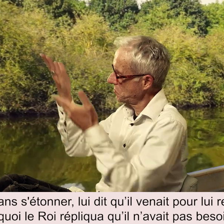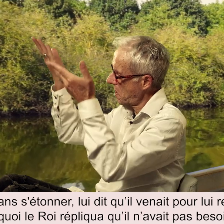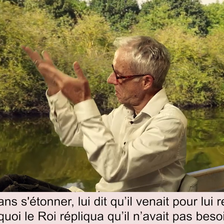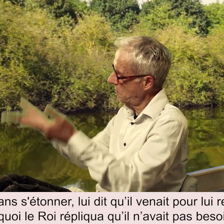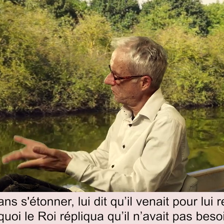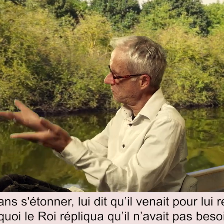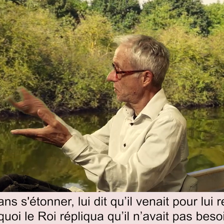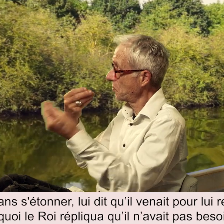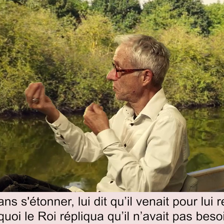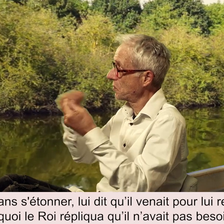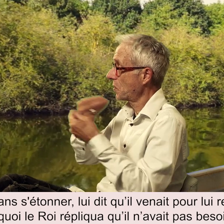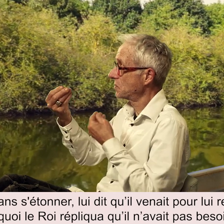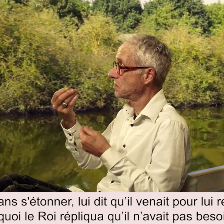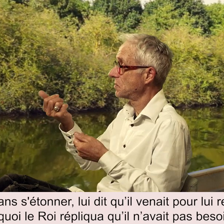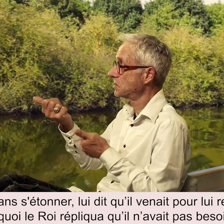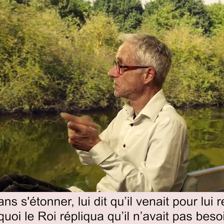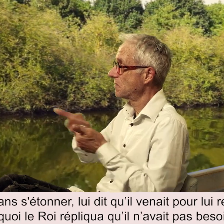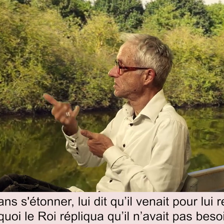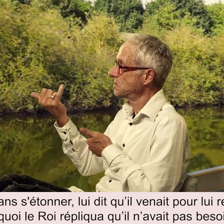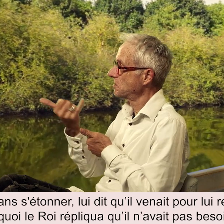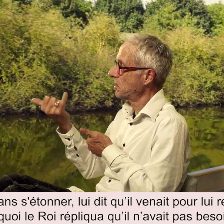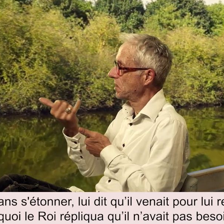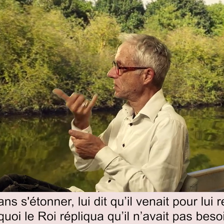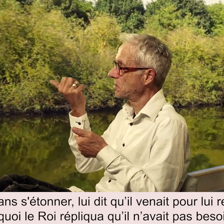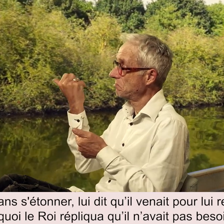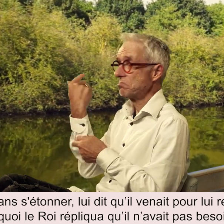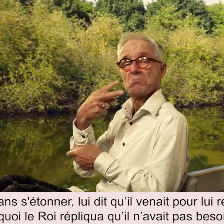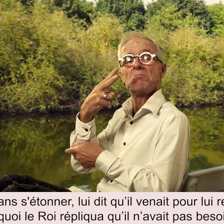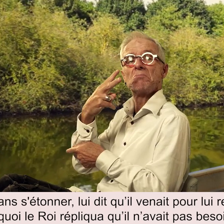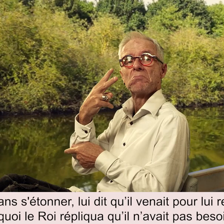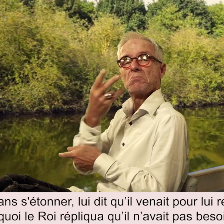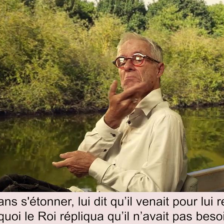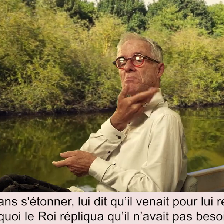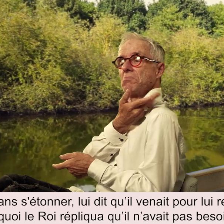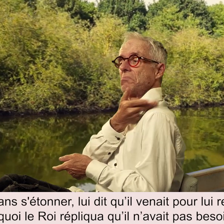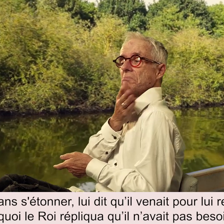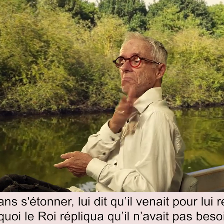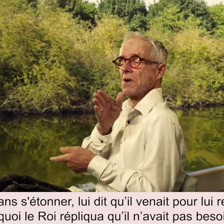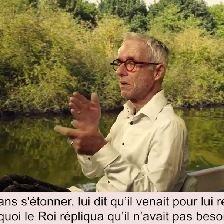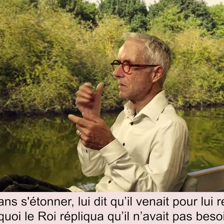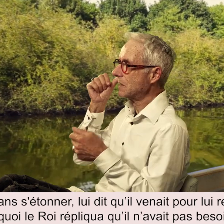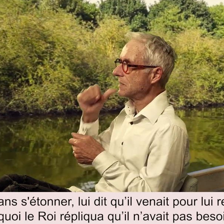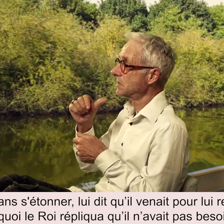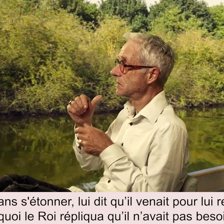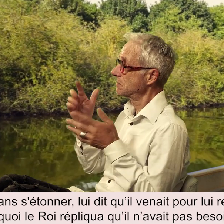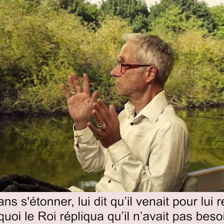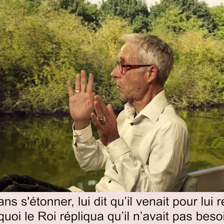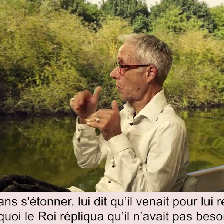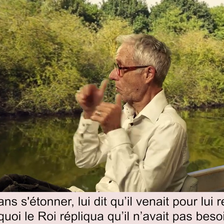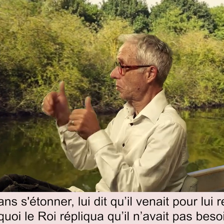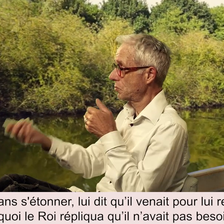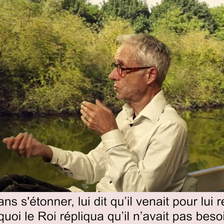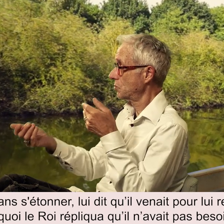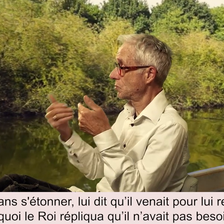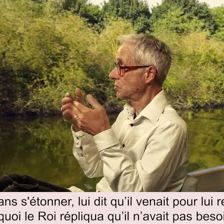lui rendait et se tourna sans le regarder. Le duc de Guise ne laissa pas d'entrer dans la salle,